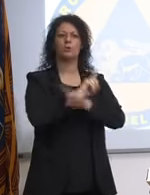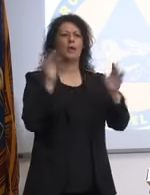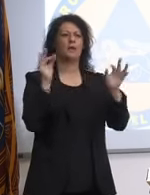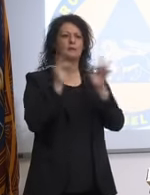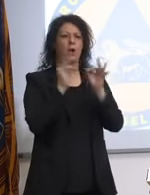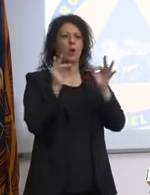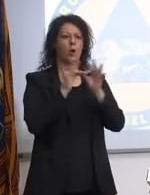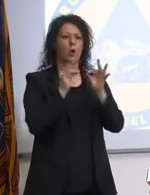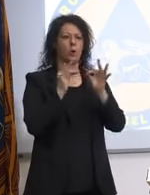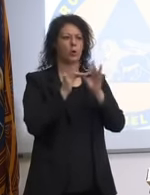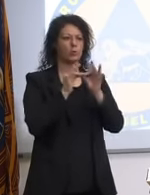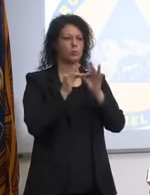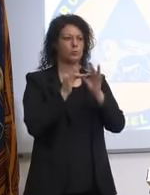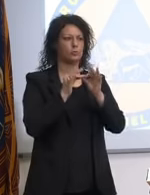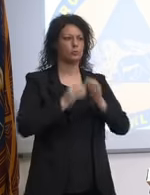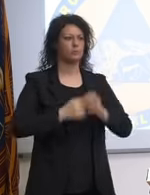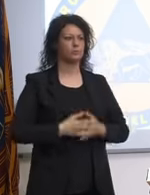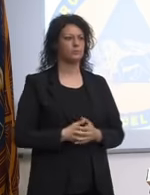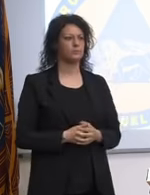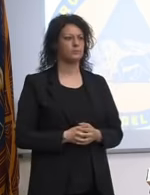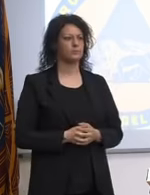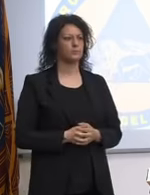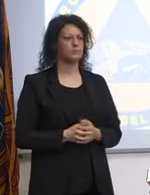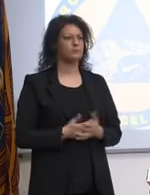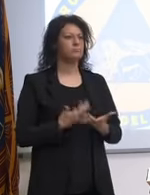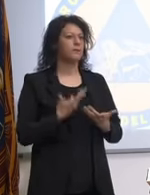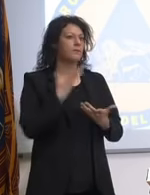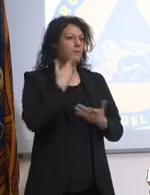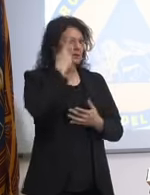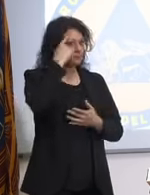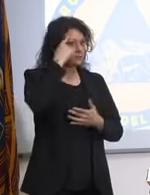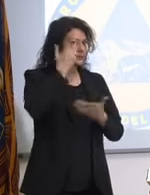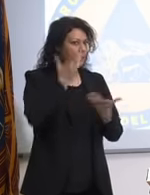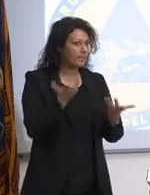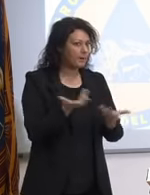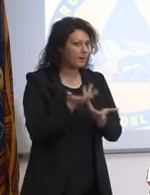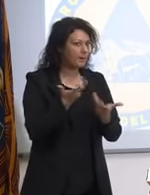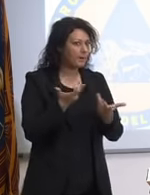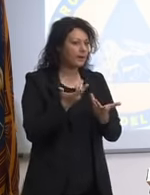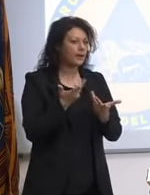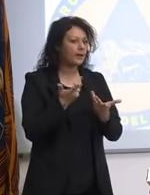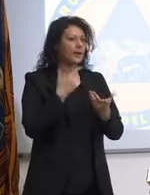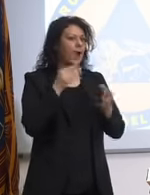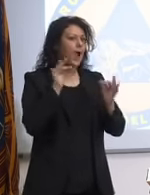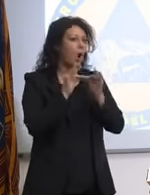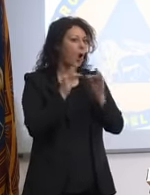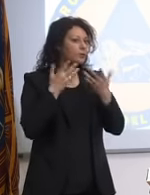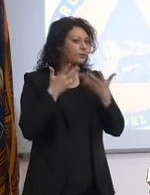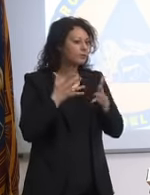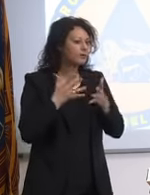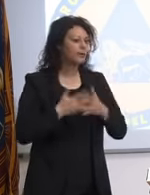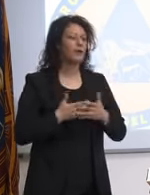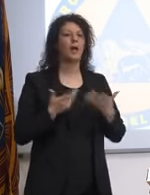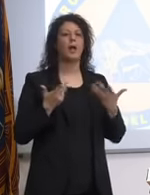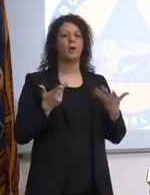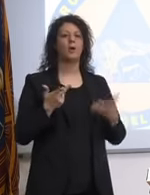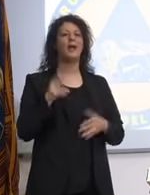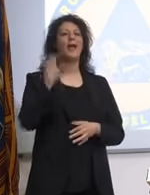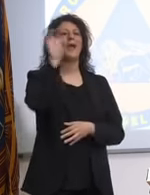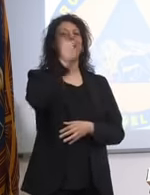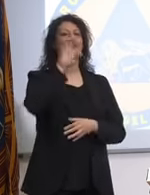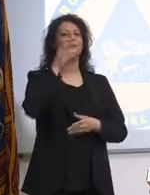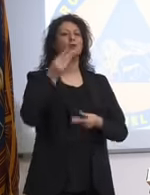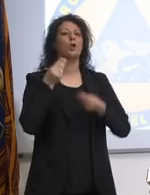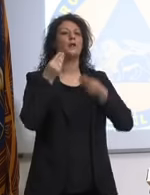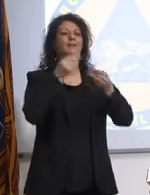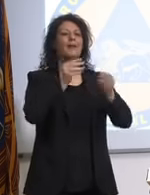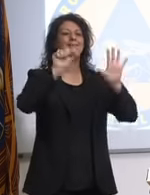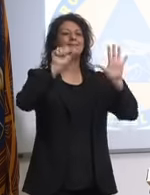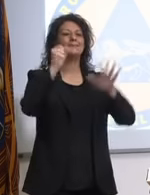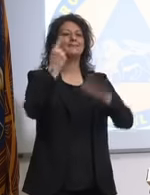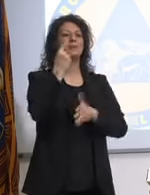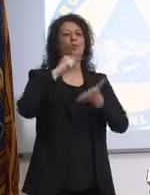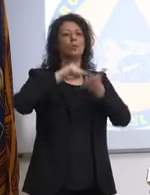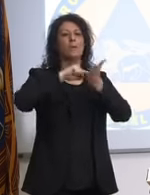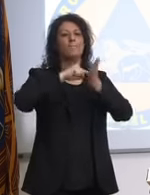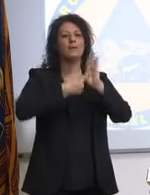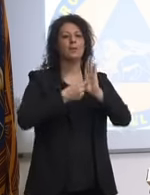Guardate, sentite. Volevo sapere se è stato sottoscritto dalle parti. Allora, la Regione mette 61 milioni di euro sul